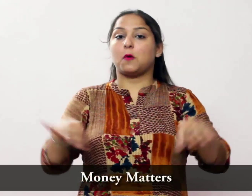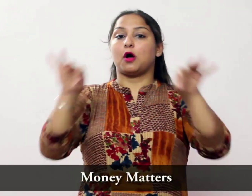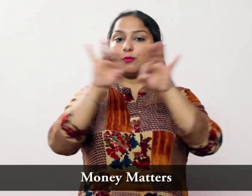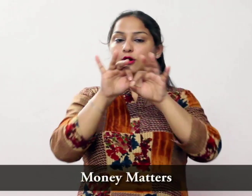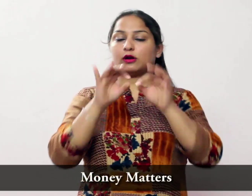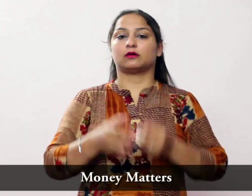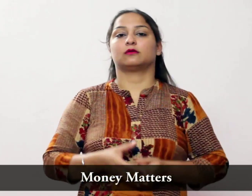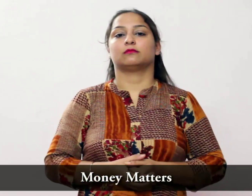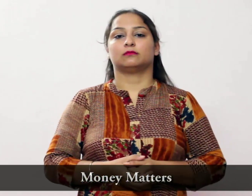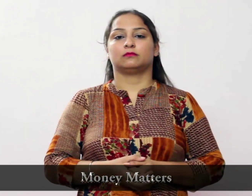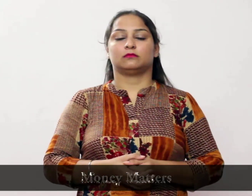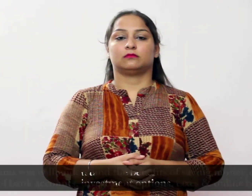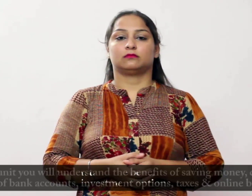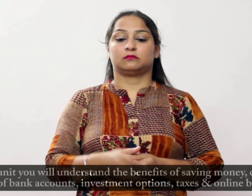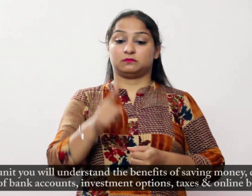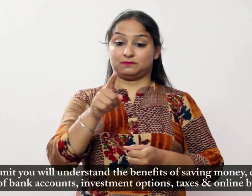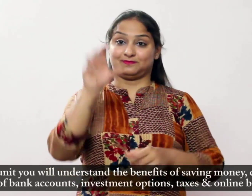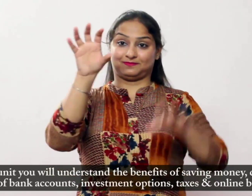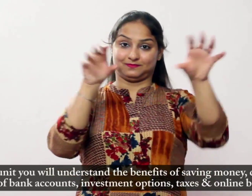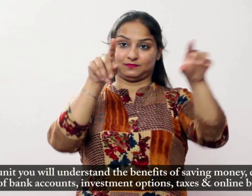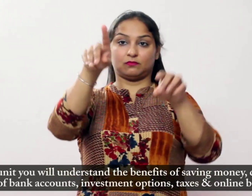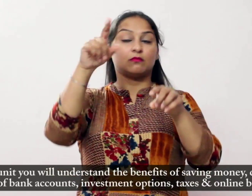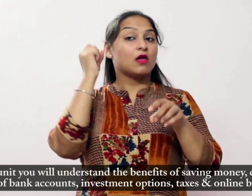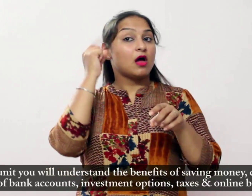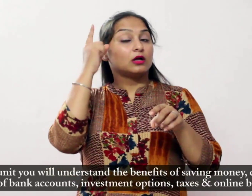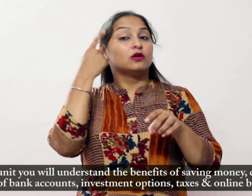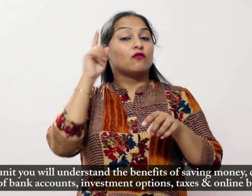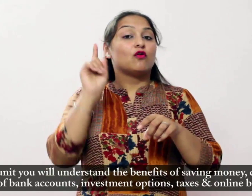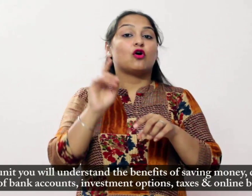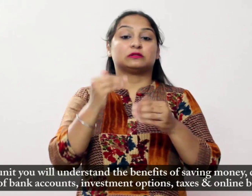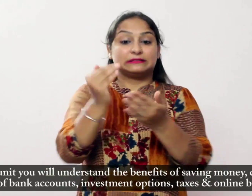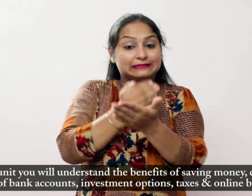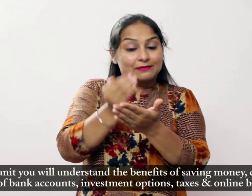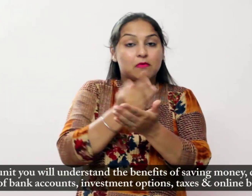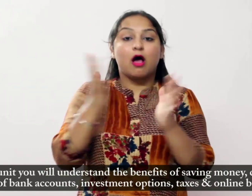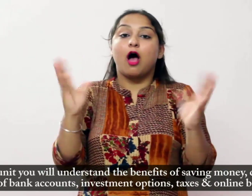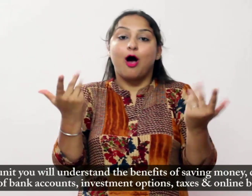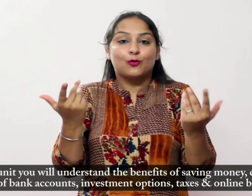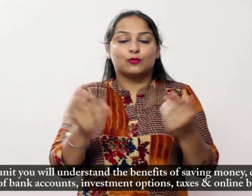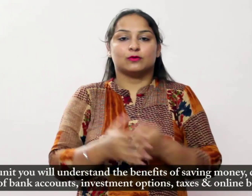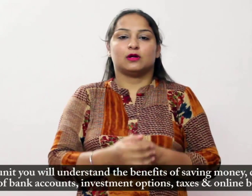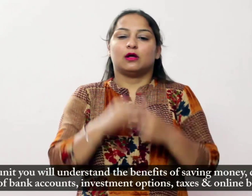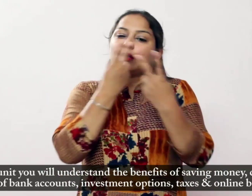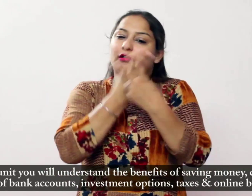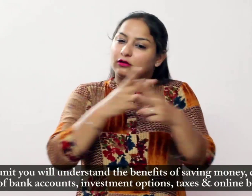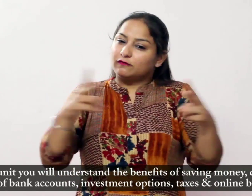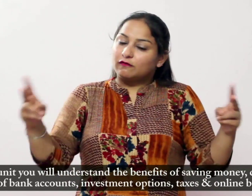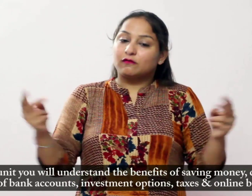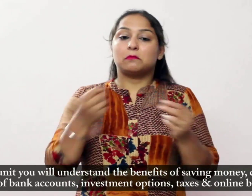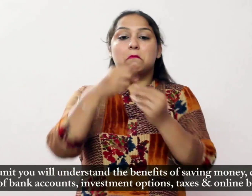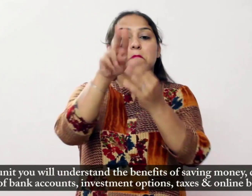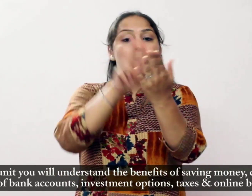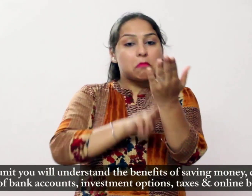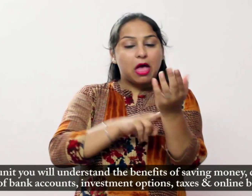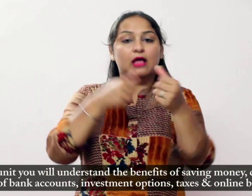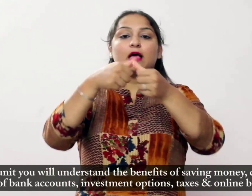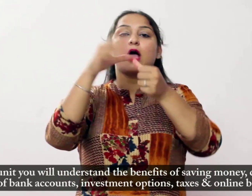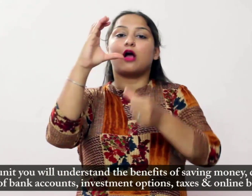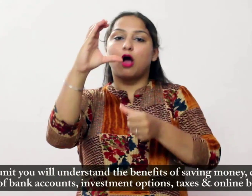महत्व रखते हैं। इस इकाई में आप पैसे बचाना, विभिन्न प्रकार के बैंक खाते,